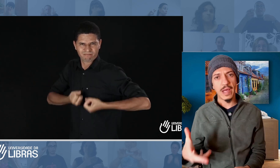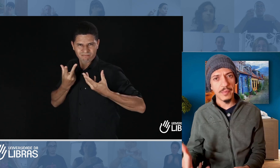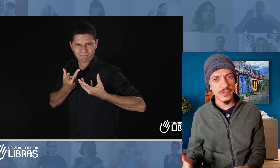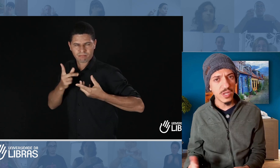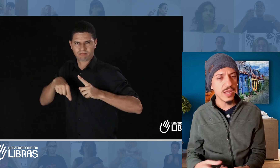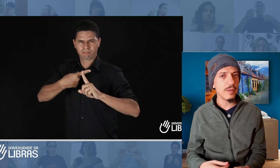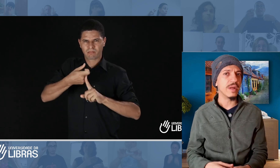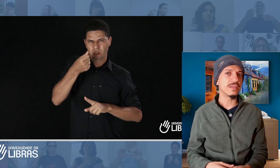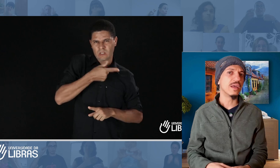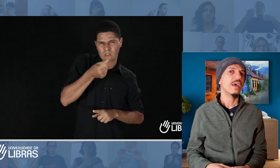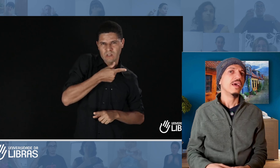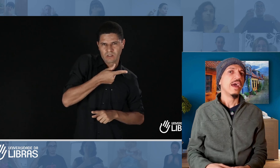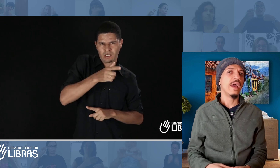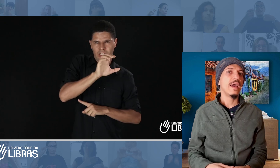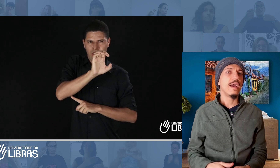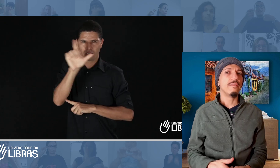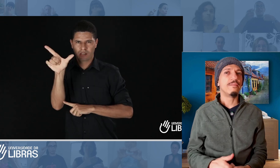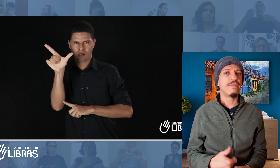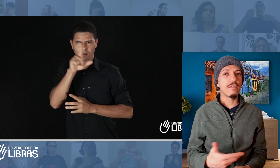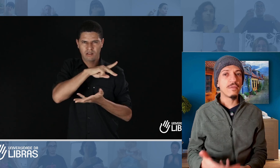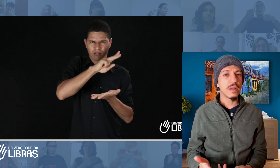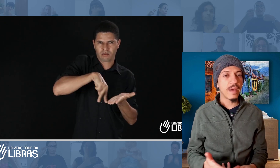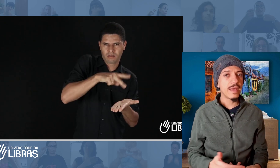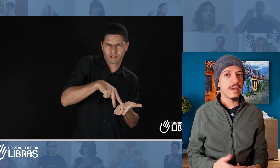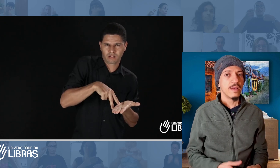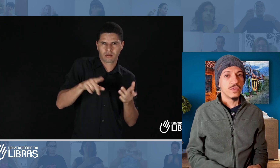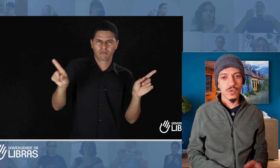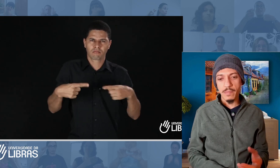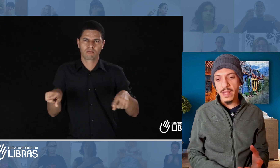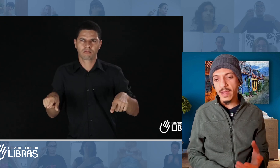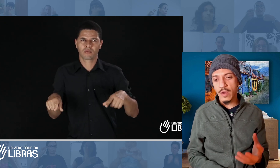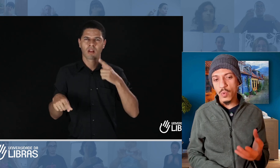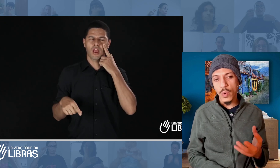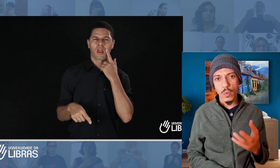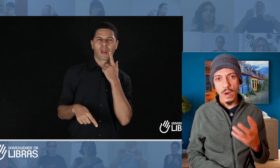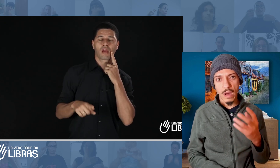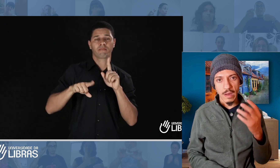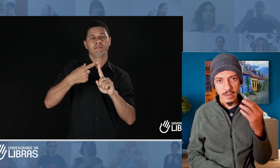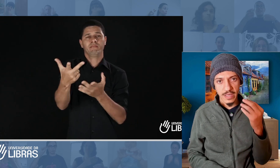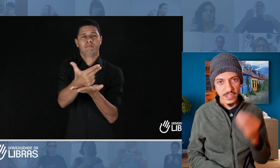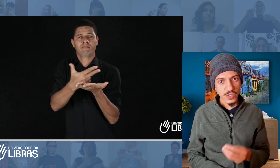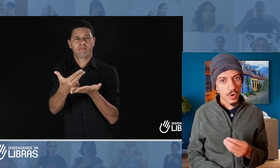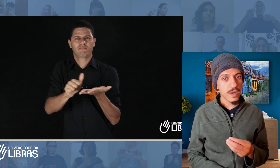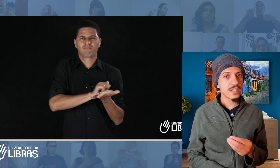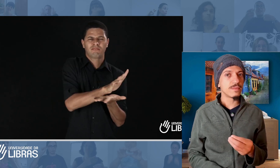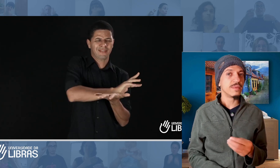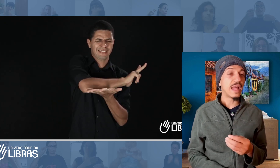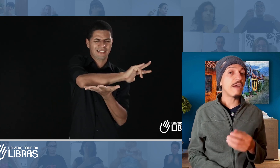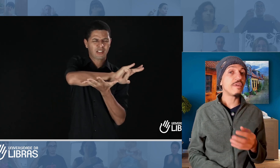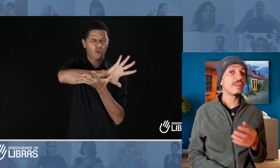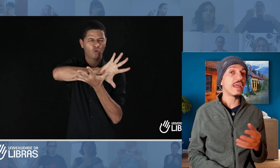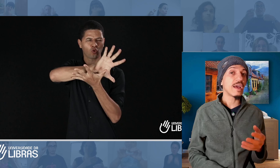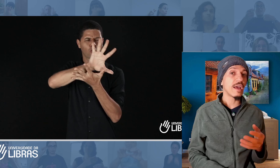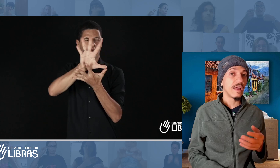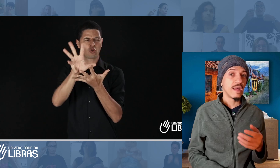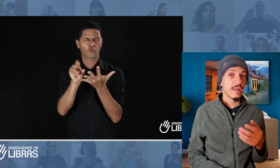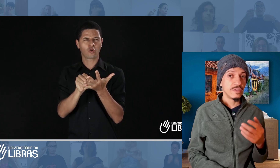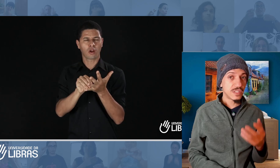de Libras, falando também sobre que as escolas devem ter disciplina